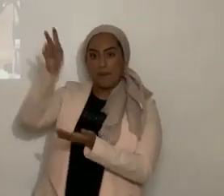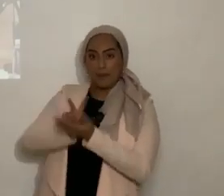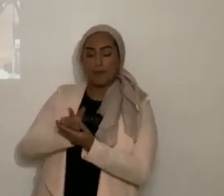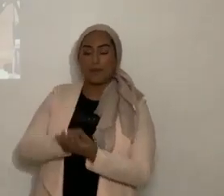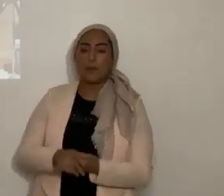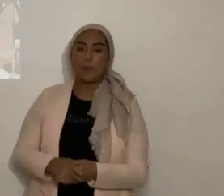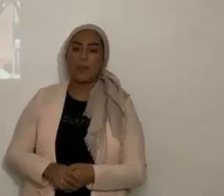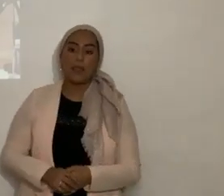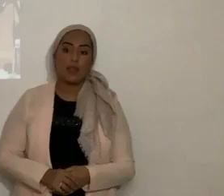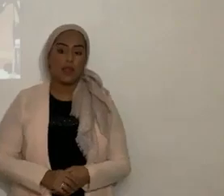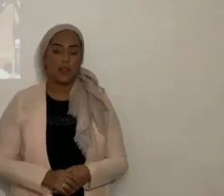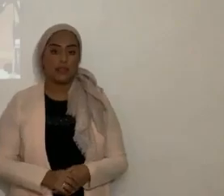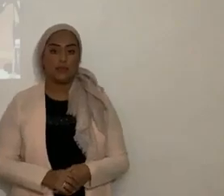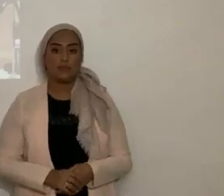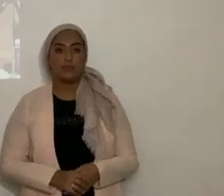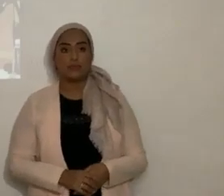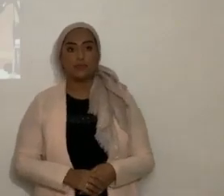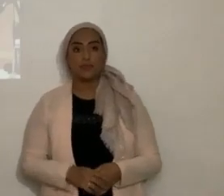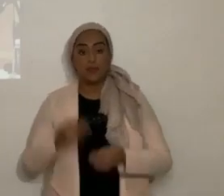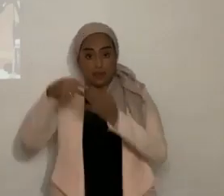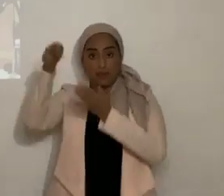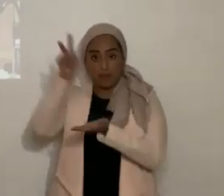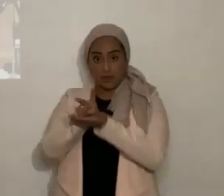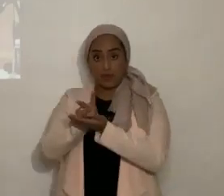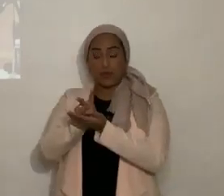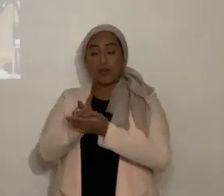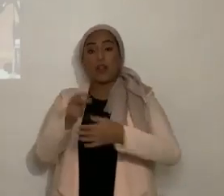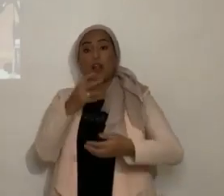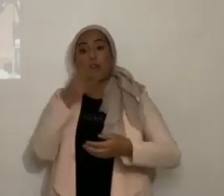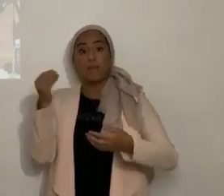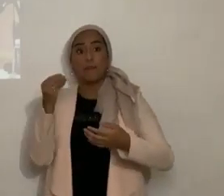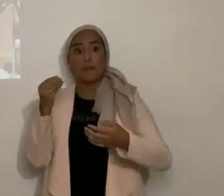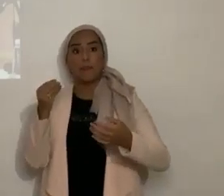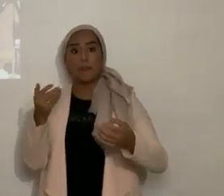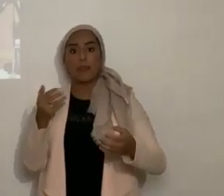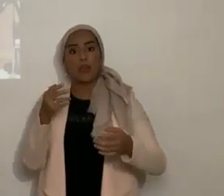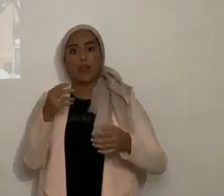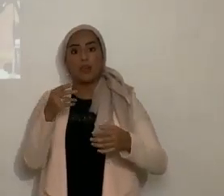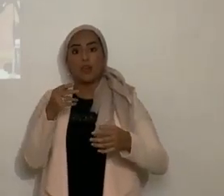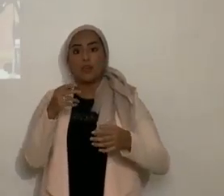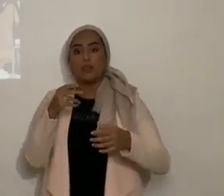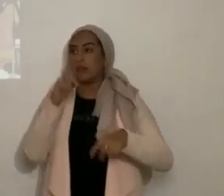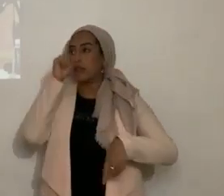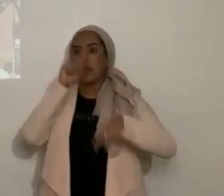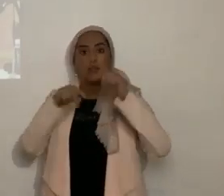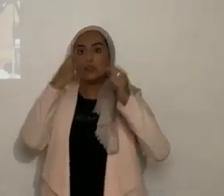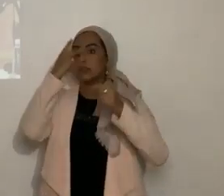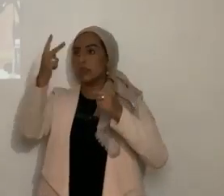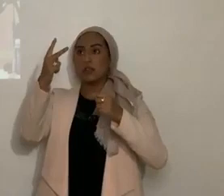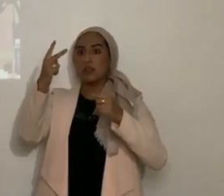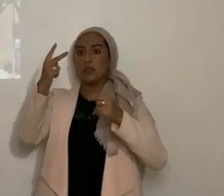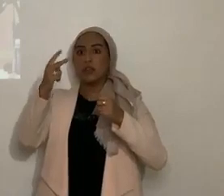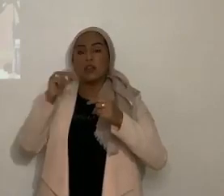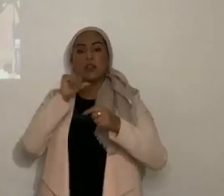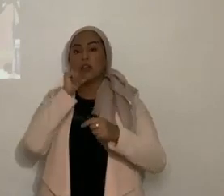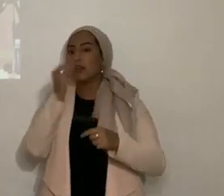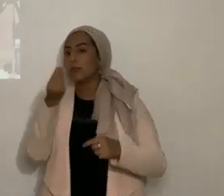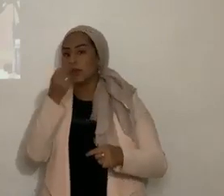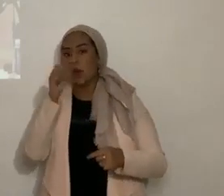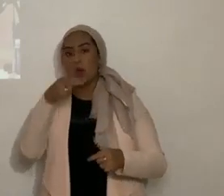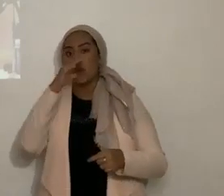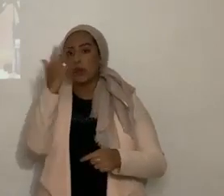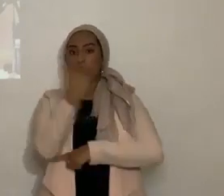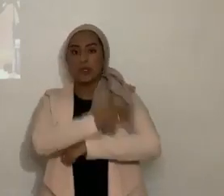poquito. Entonces se cayó del caballo, cae y no deja de ver. Deja de ver y no come ni bebe